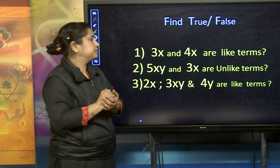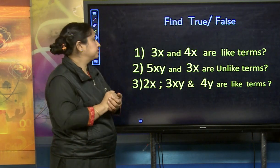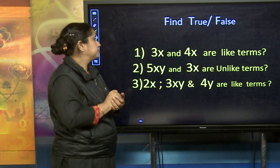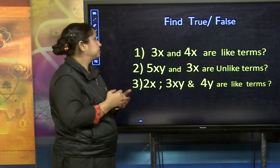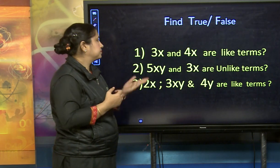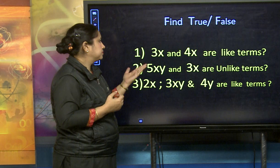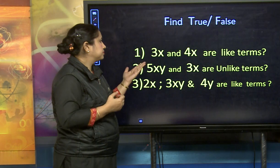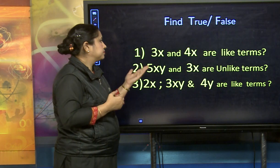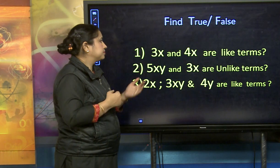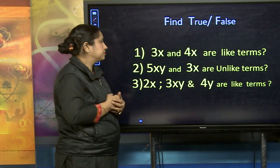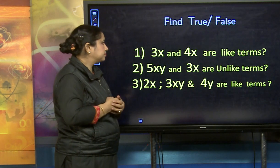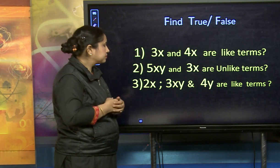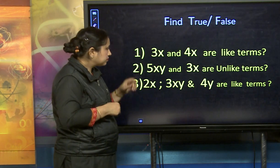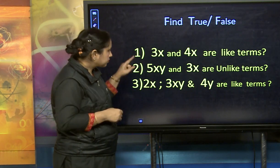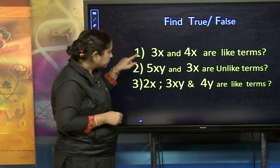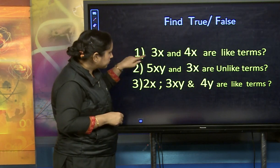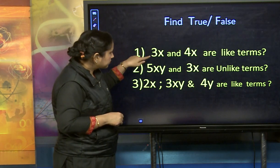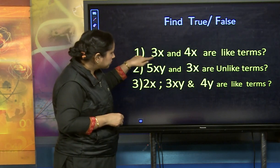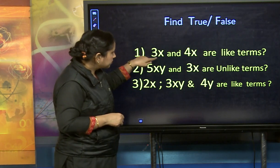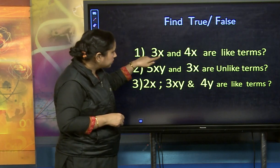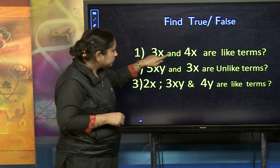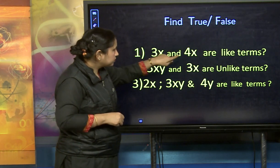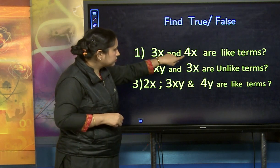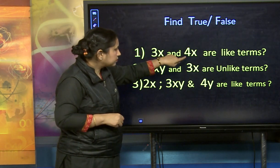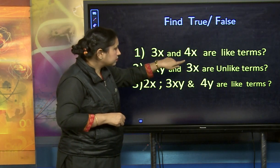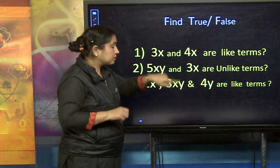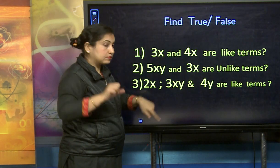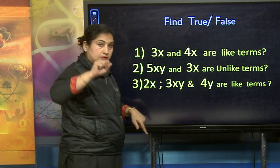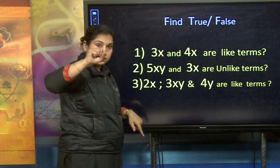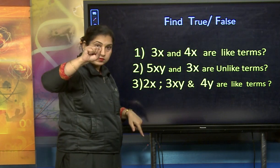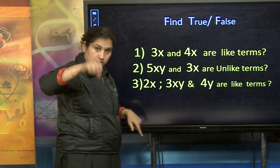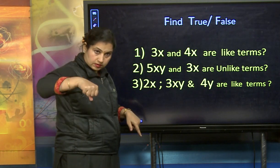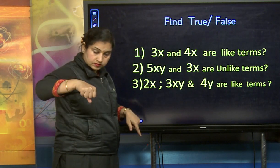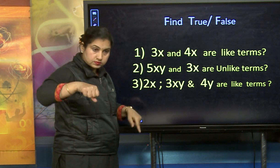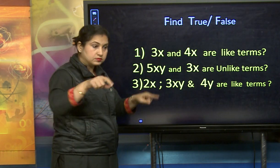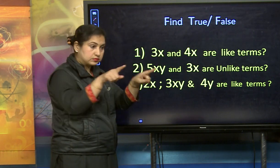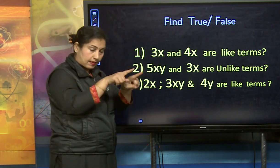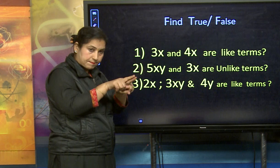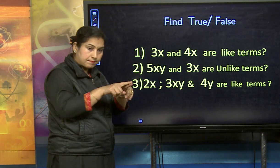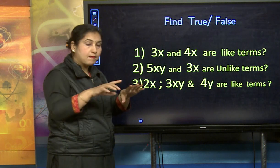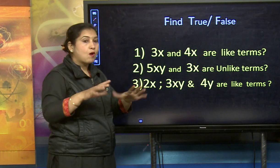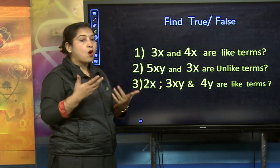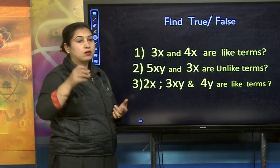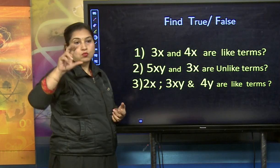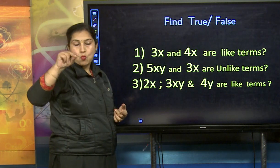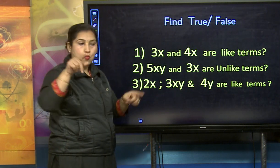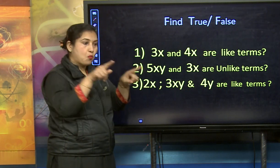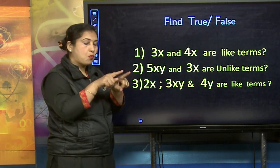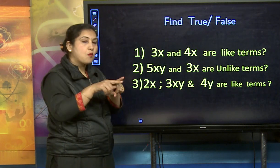तो आपको यह सोचना है इससे पहला सवाल है कितनी अक्षर फॉरेक्स चाहिए लाइक